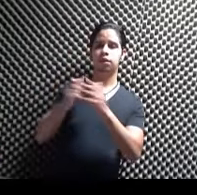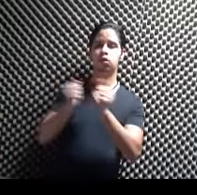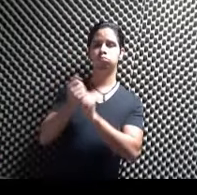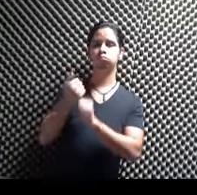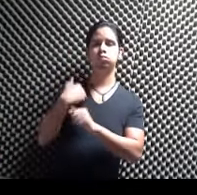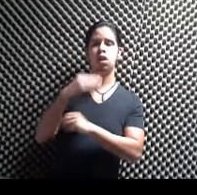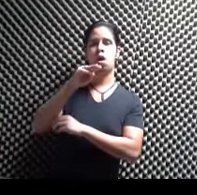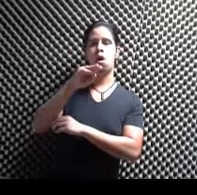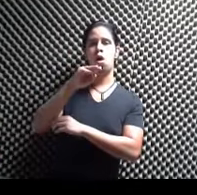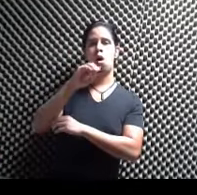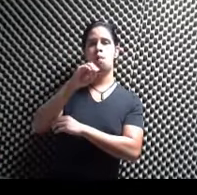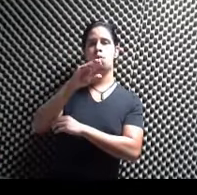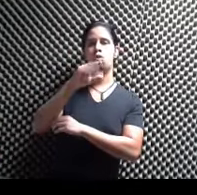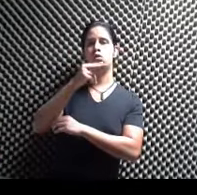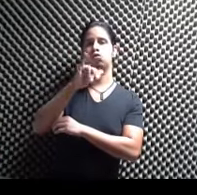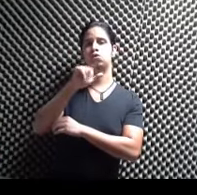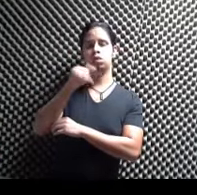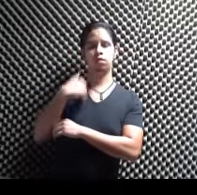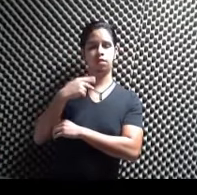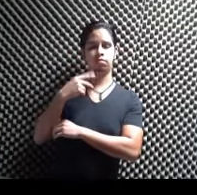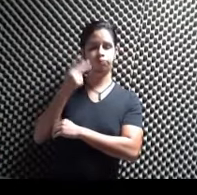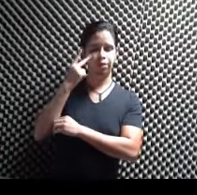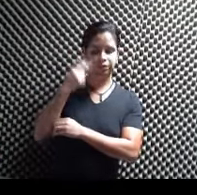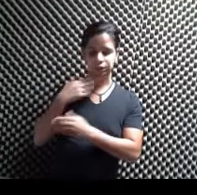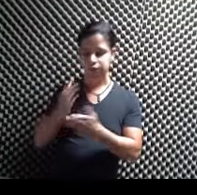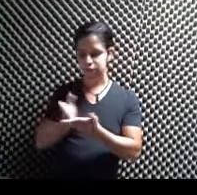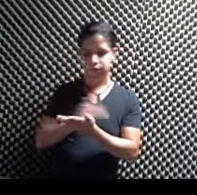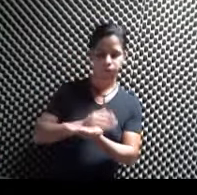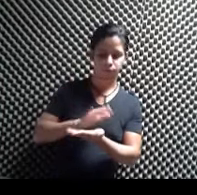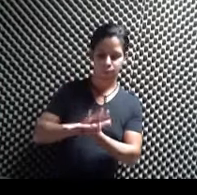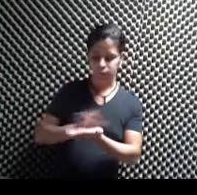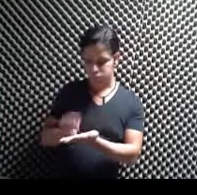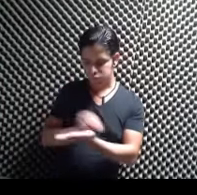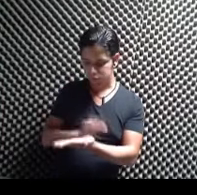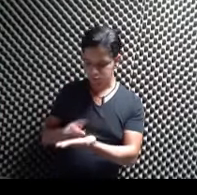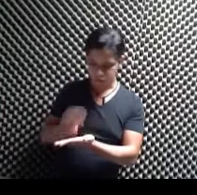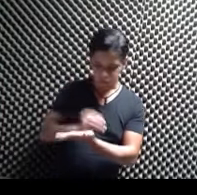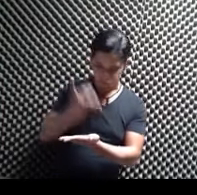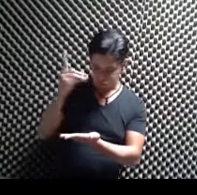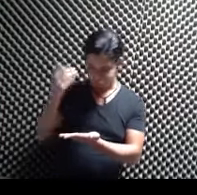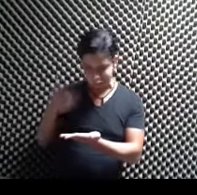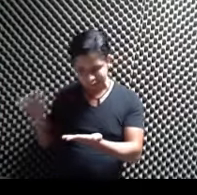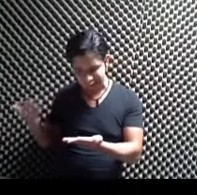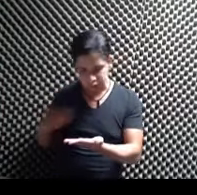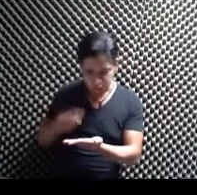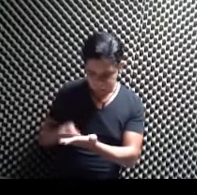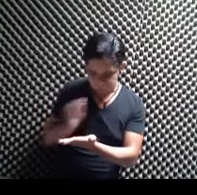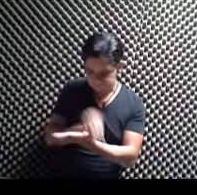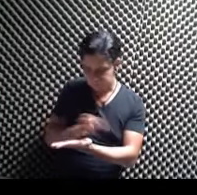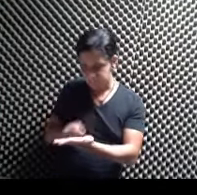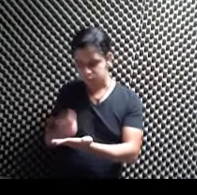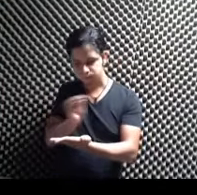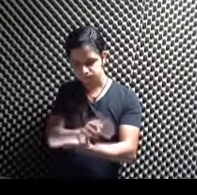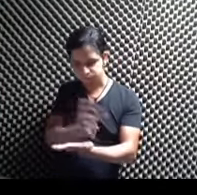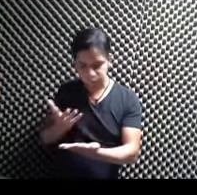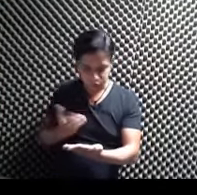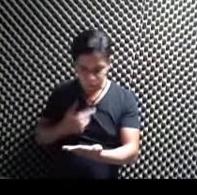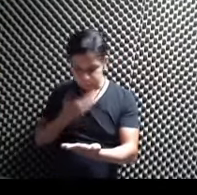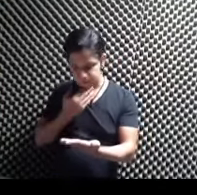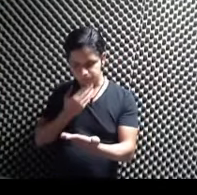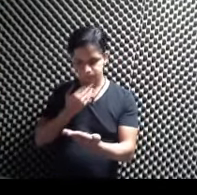mochilas. Espérate, déjame ver si lo encuentro porque se me perdió. Ay, bendito sea el Señor, espérate un momento. Por eso es que yo uso el celular de